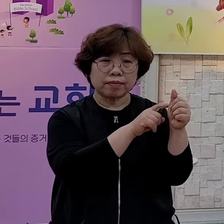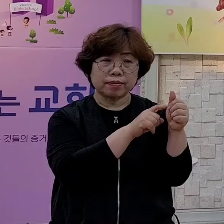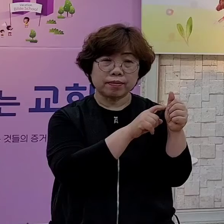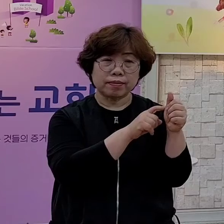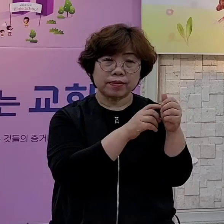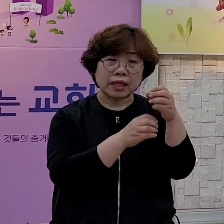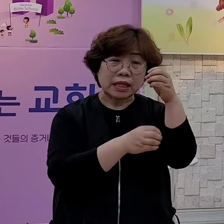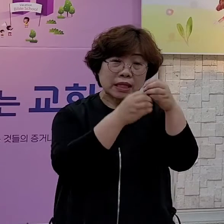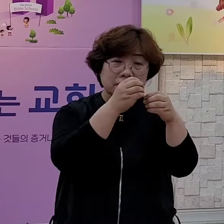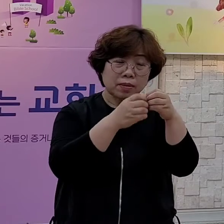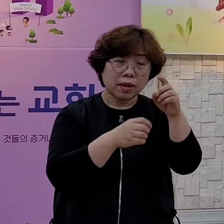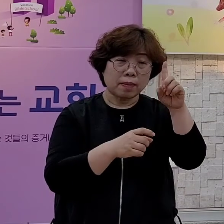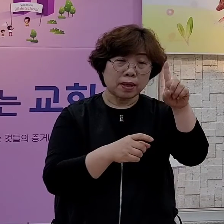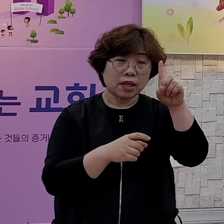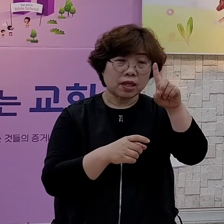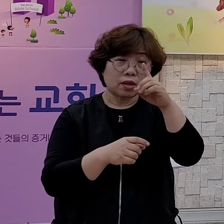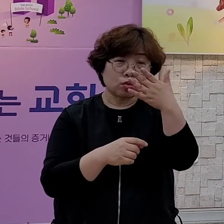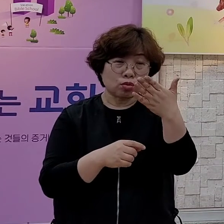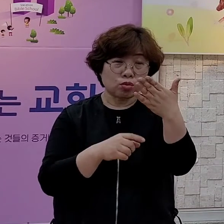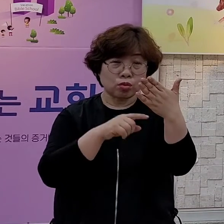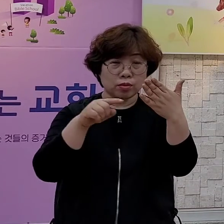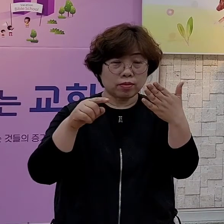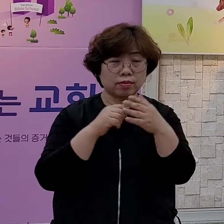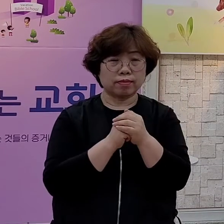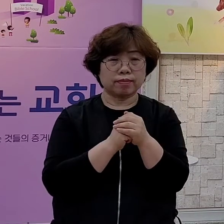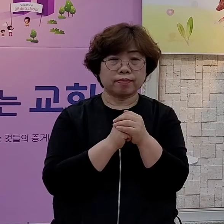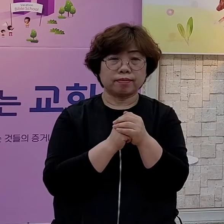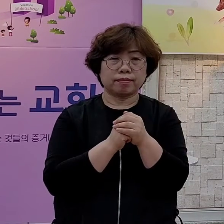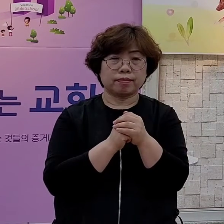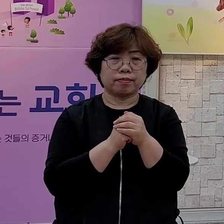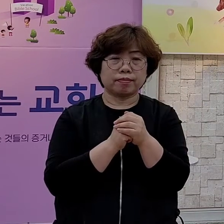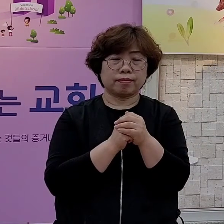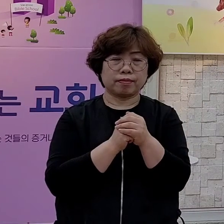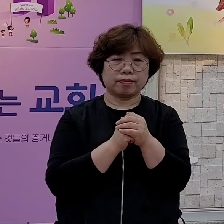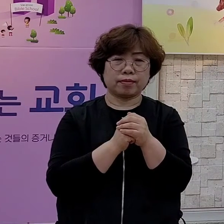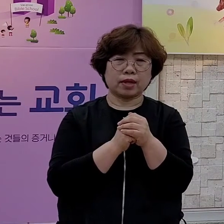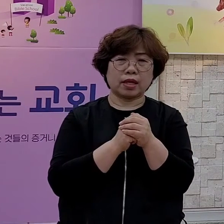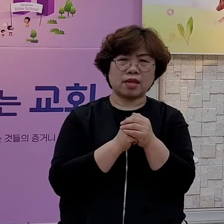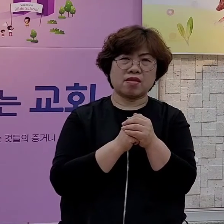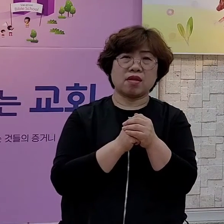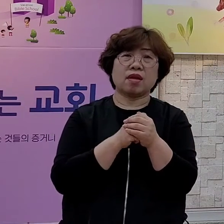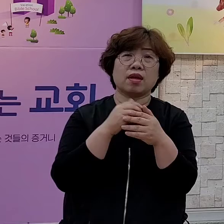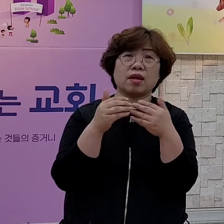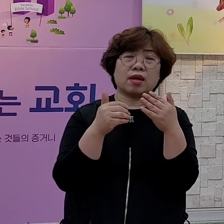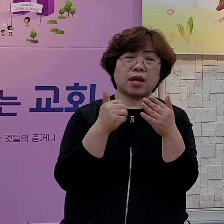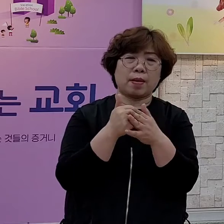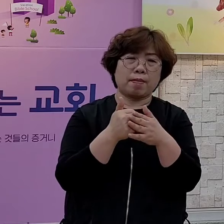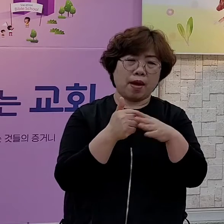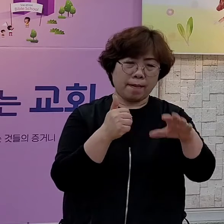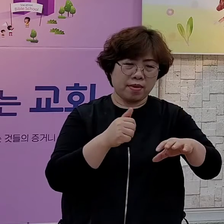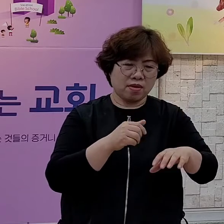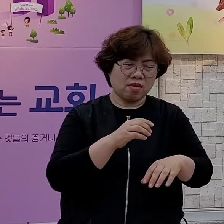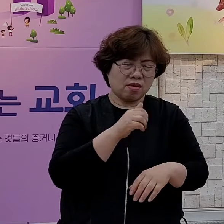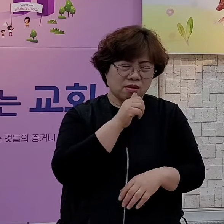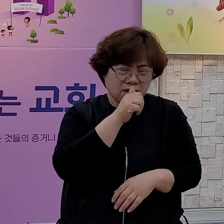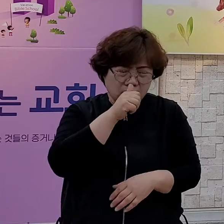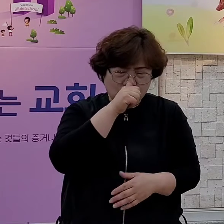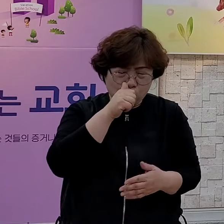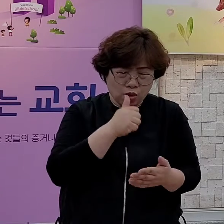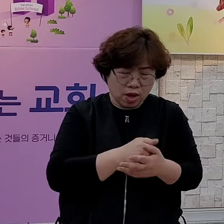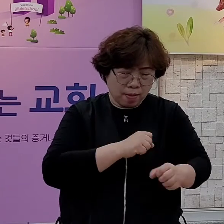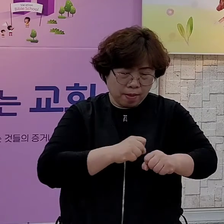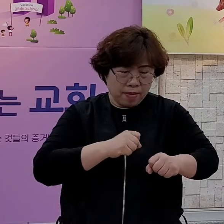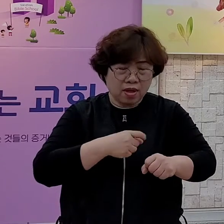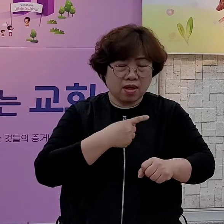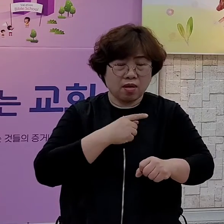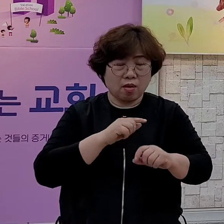시편 119편 그 11절에 보면 다윗이 이제 다시는 내가 하나님 앞에서 죄를 범하지 않겠습니다 라는 각오로